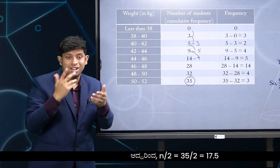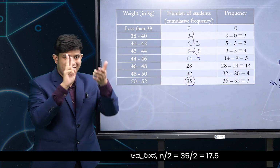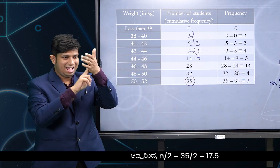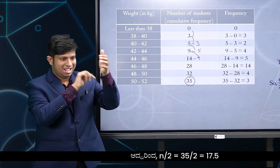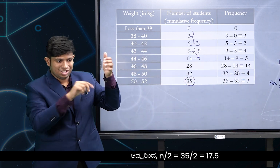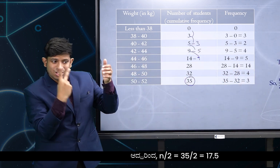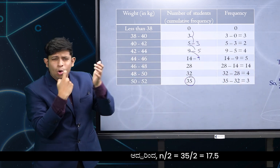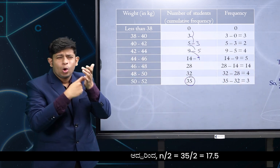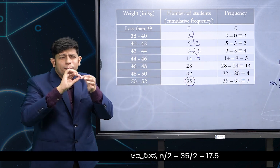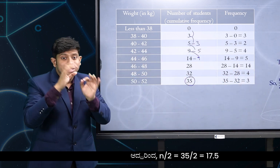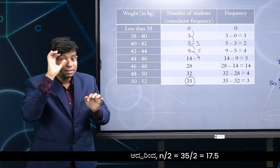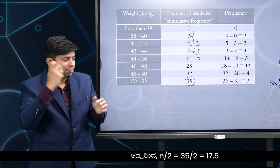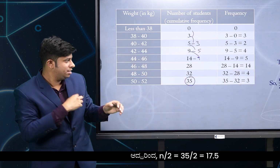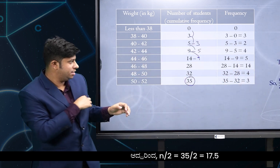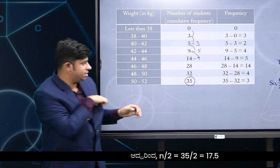ಆದ್ದರಿಂದ n/2 =